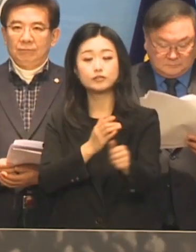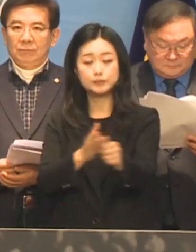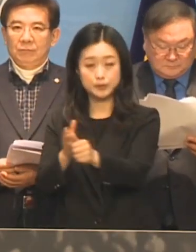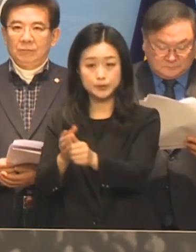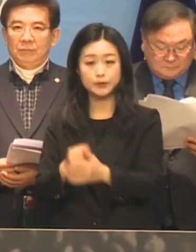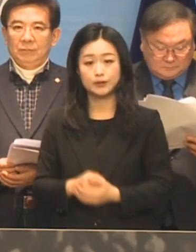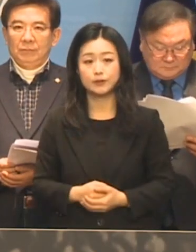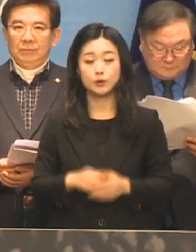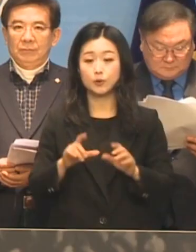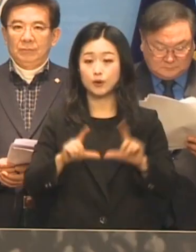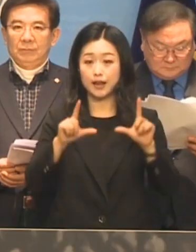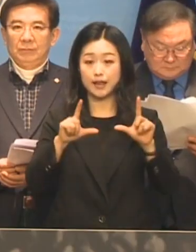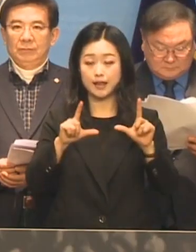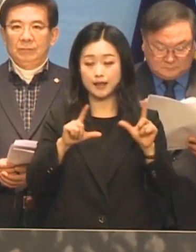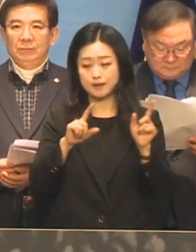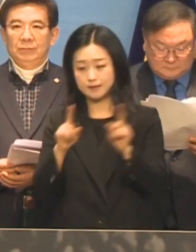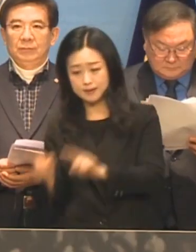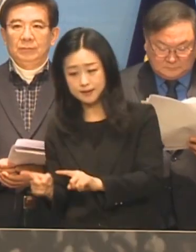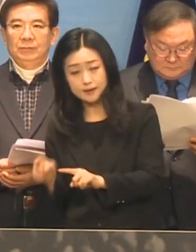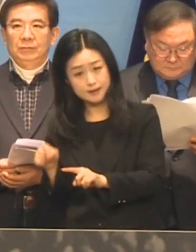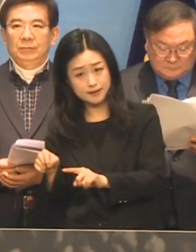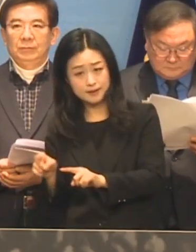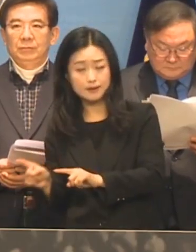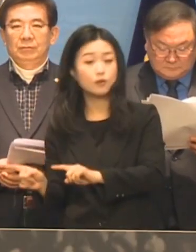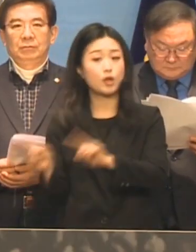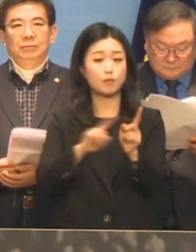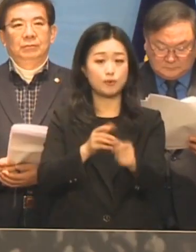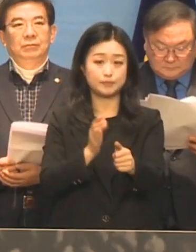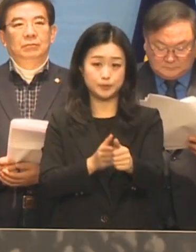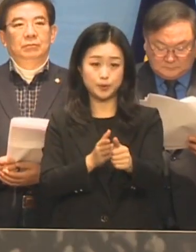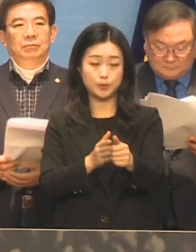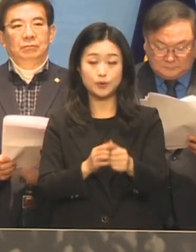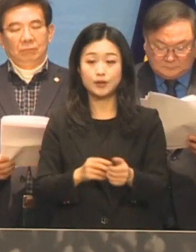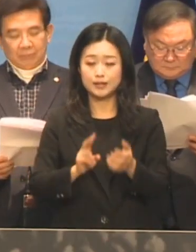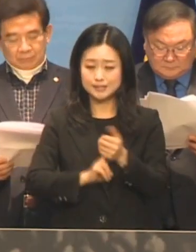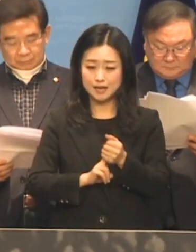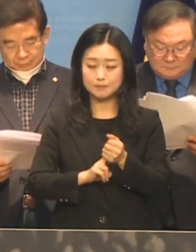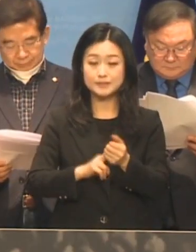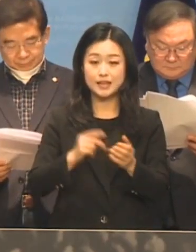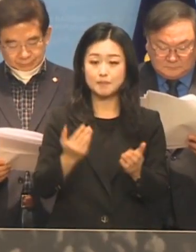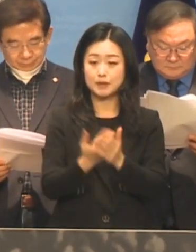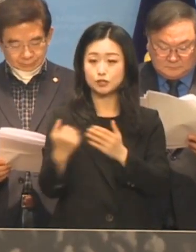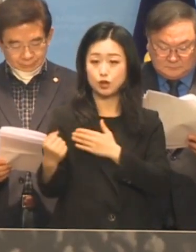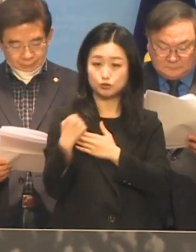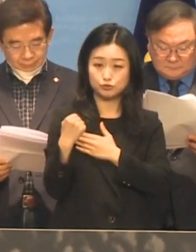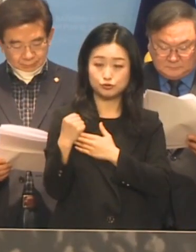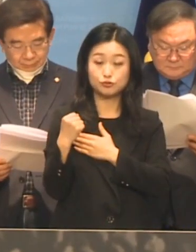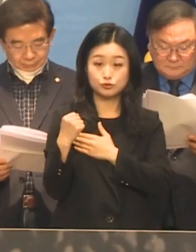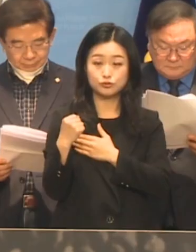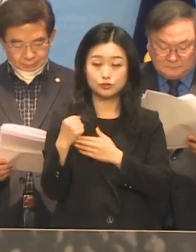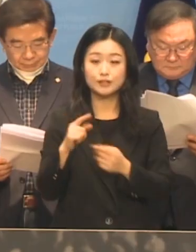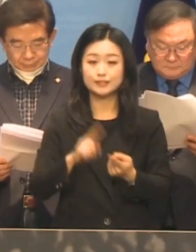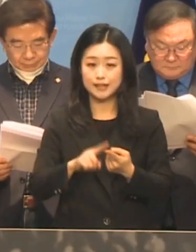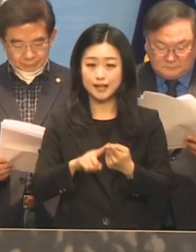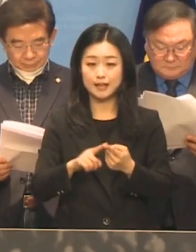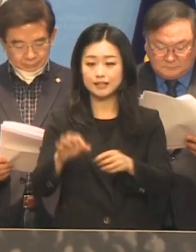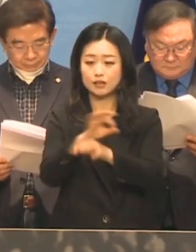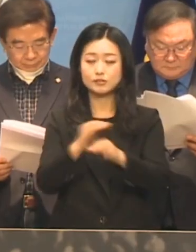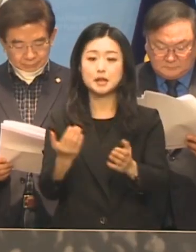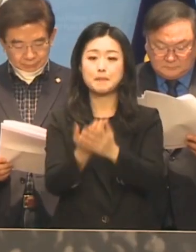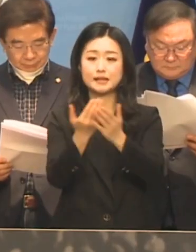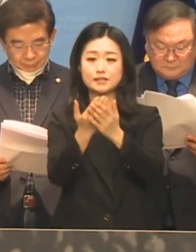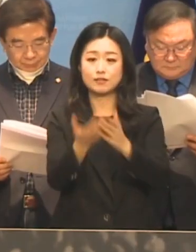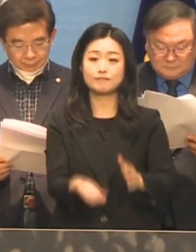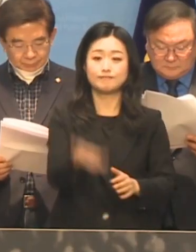됩니다. 올해 침체된 민생 경제를 회복하고 잠재 성장률 이하로 떨어진 경제 성장률